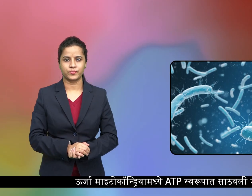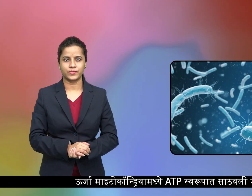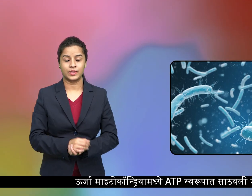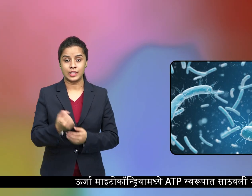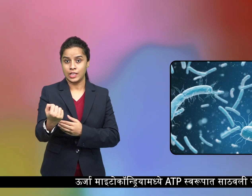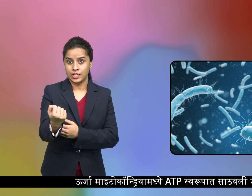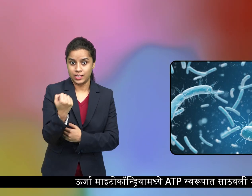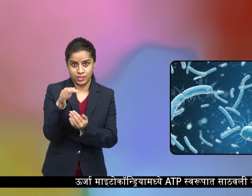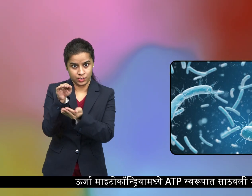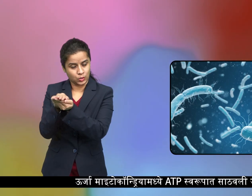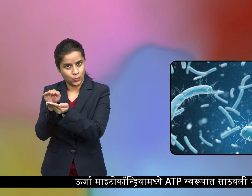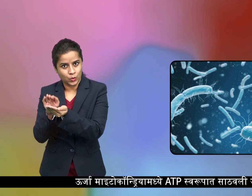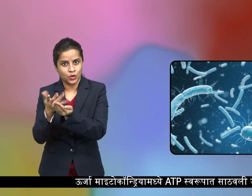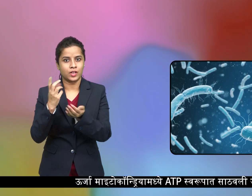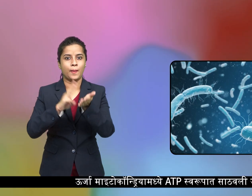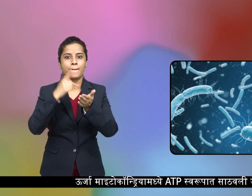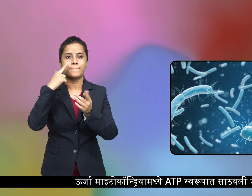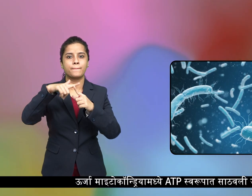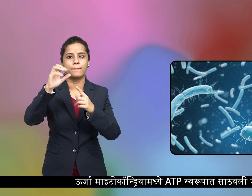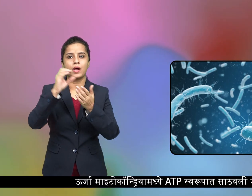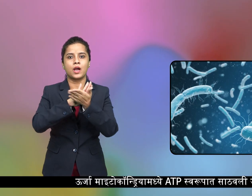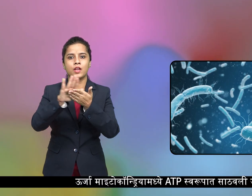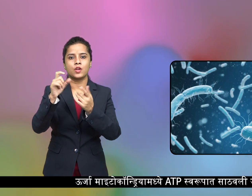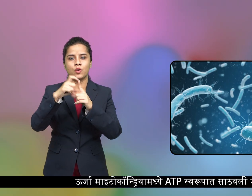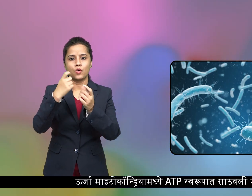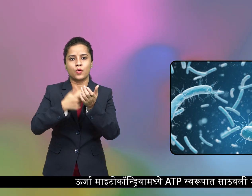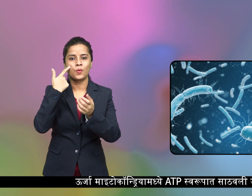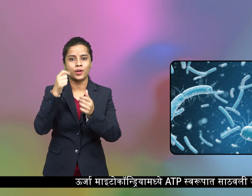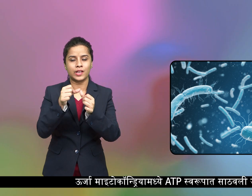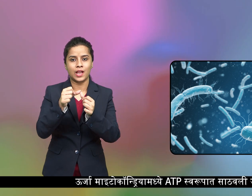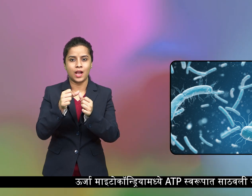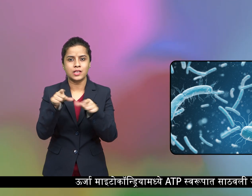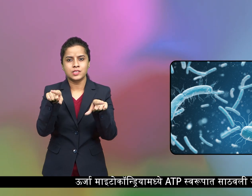ऊर्जा मायटोकॉन्ड्रियामध्ये एटीपी स्वरूपात साठवली जाते.